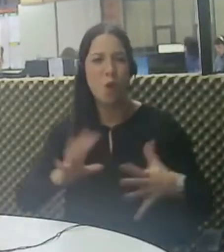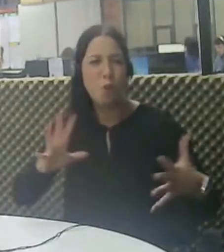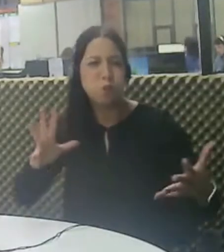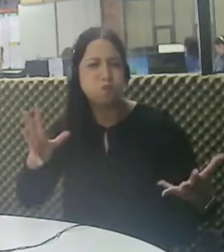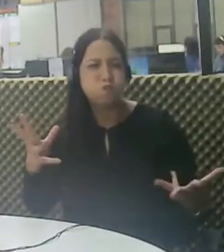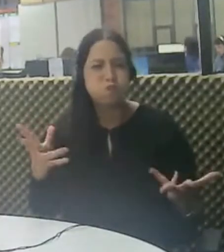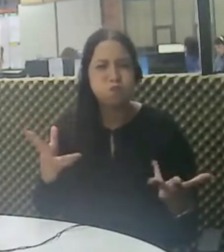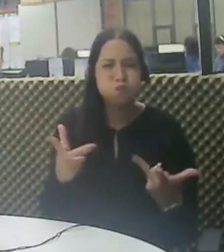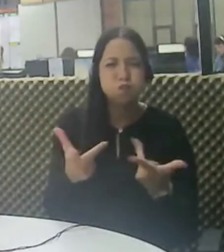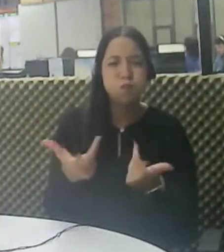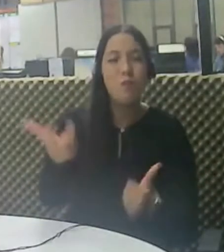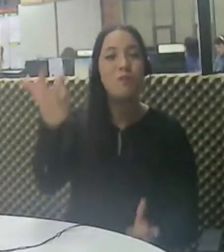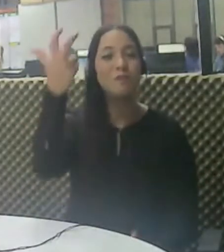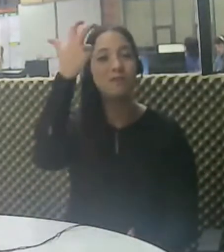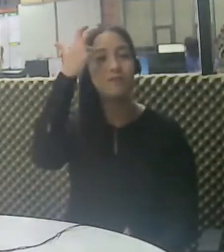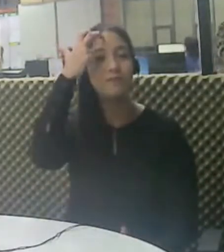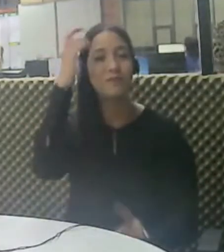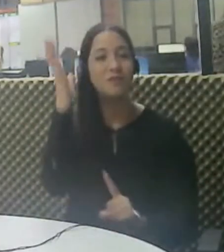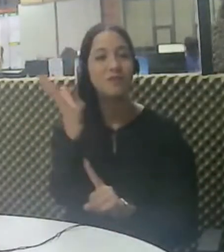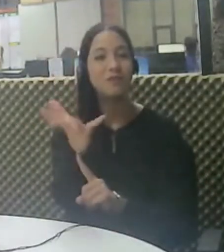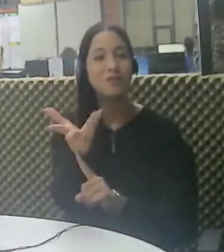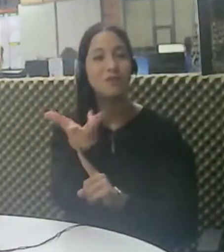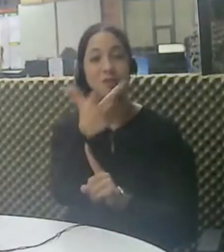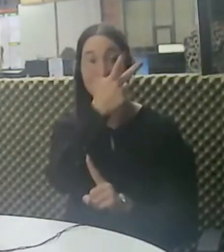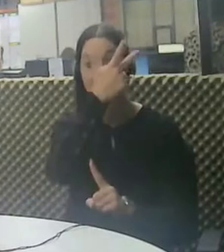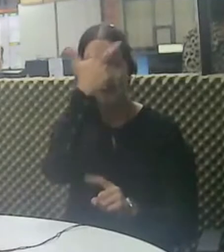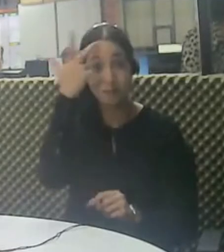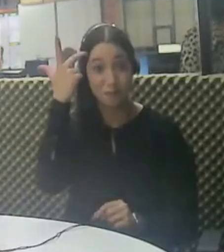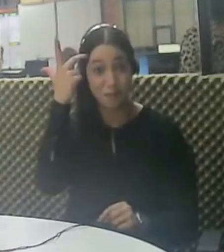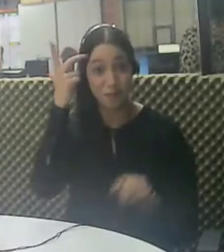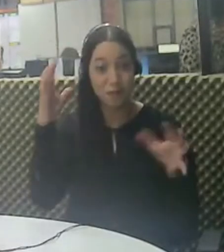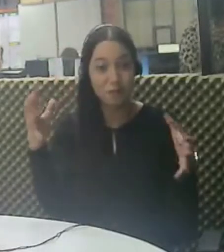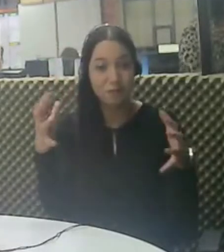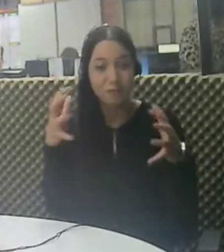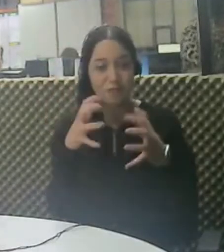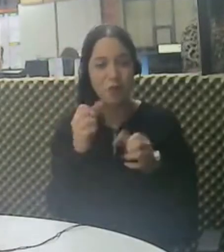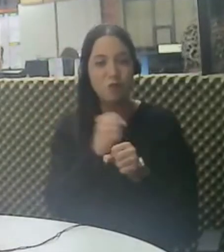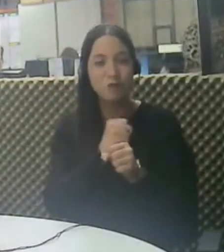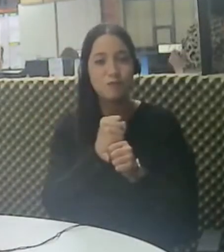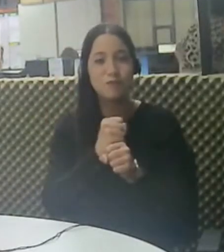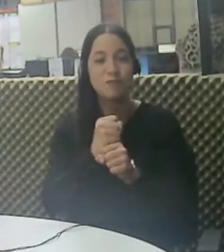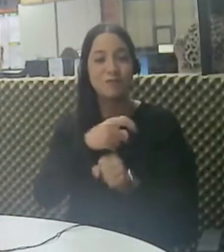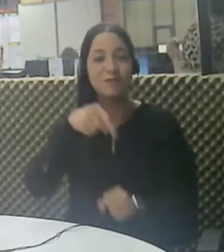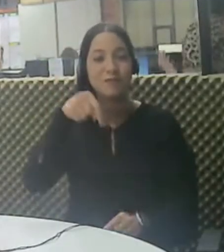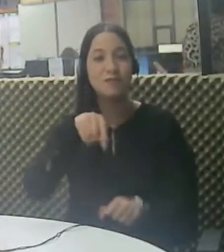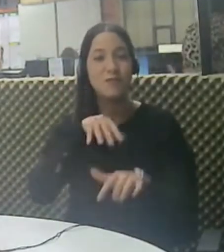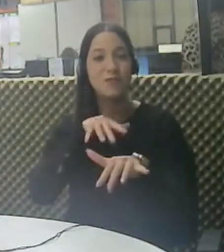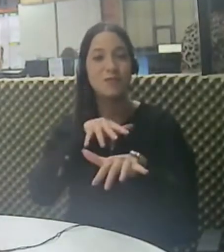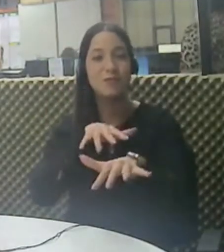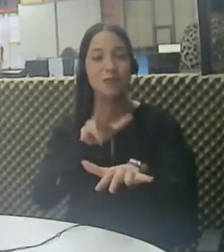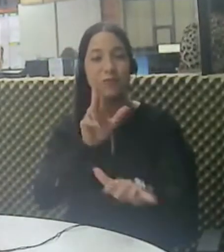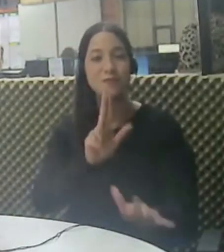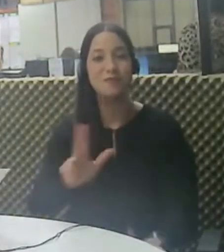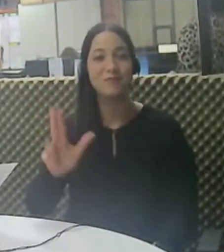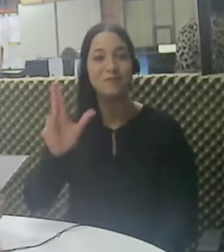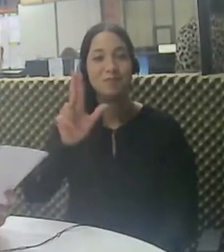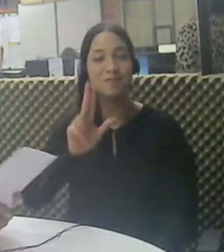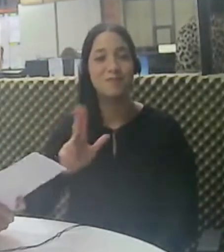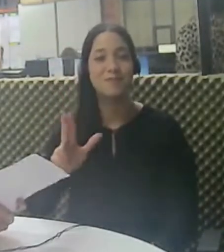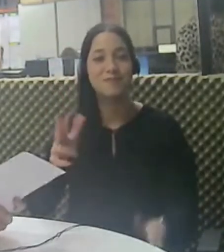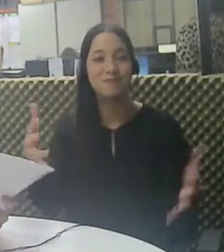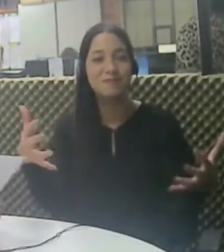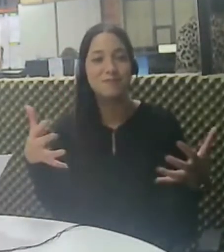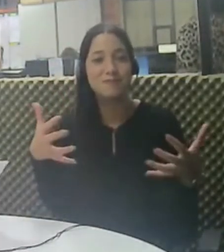traz cultural, da arte, das pessoas, está reunindo todos os anos aqui em Uberlândia, trazendo mais para